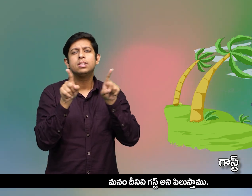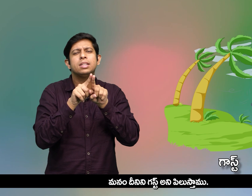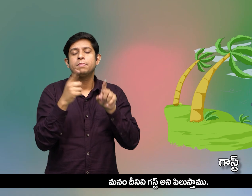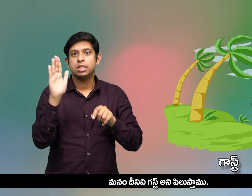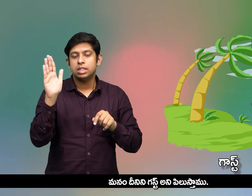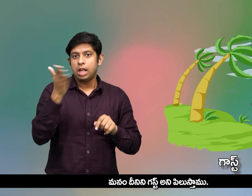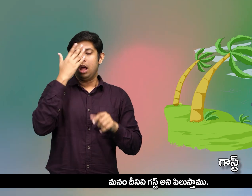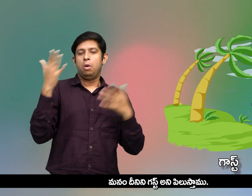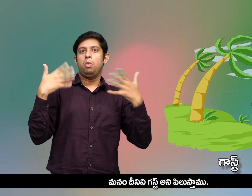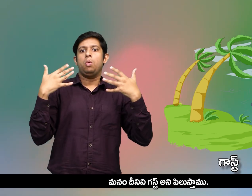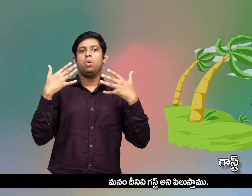పిలుస్తాము.